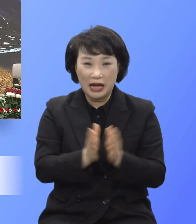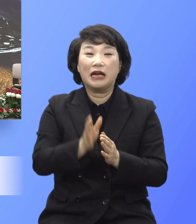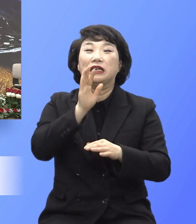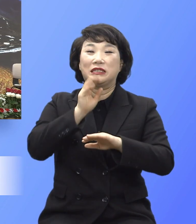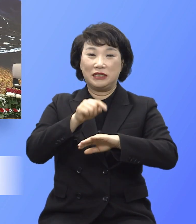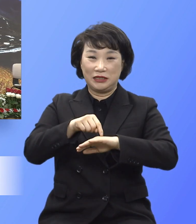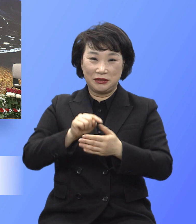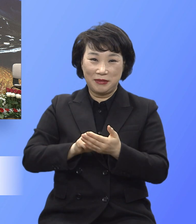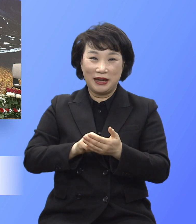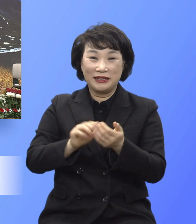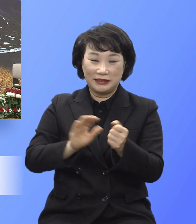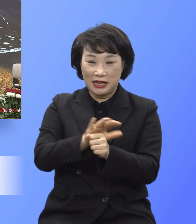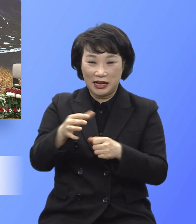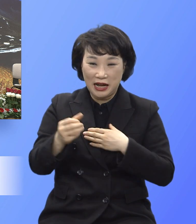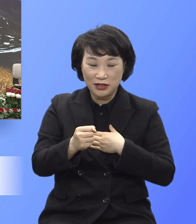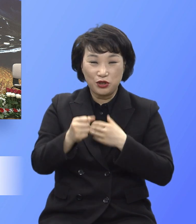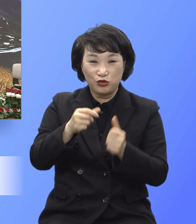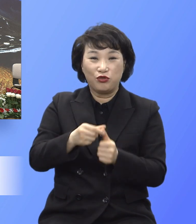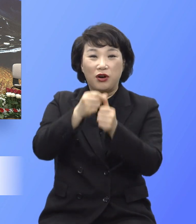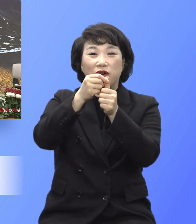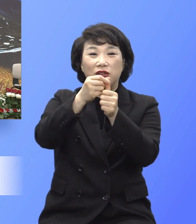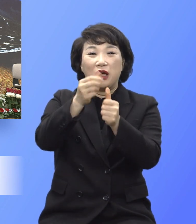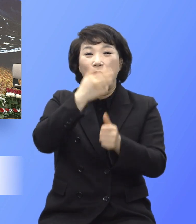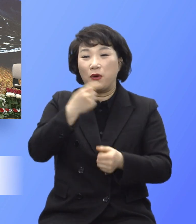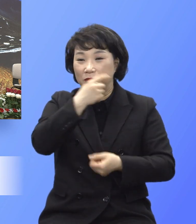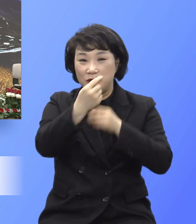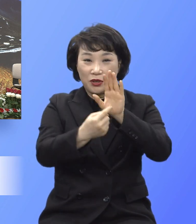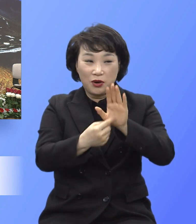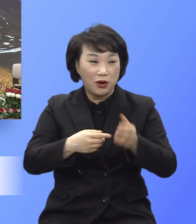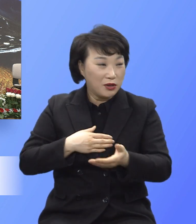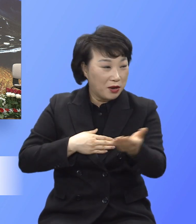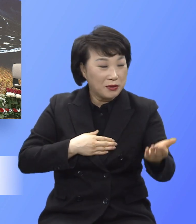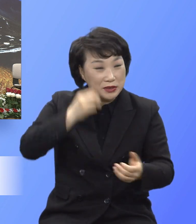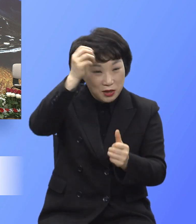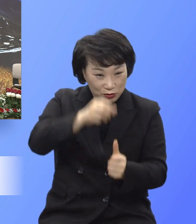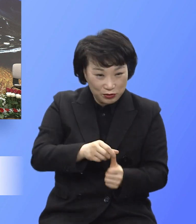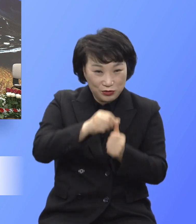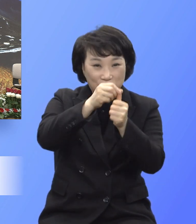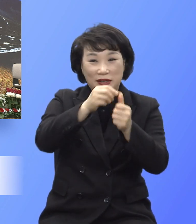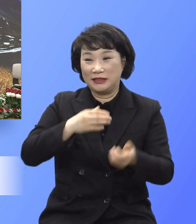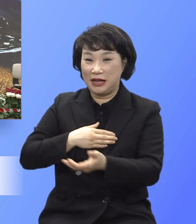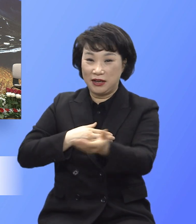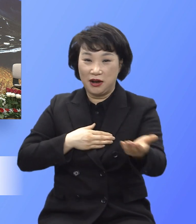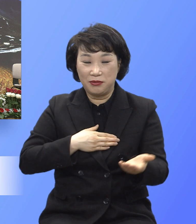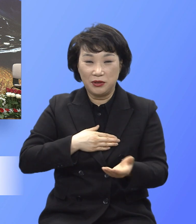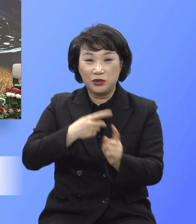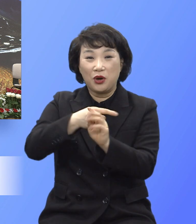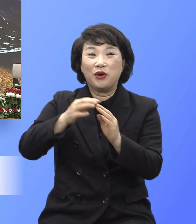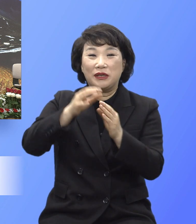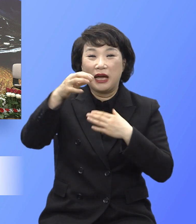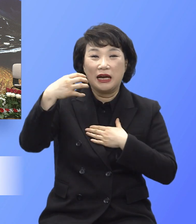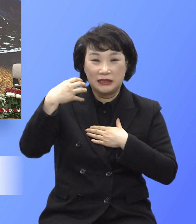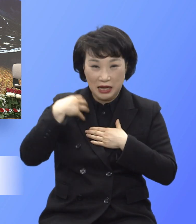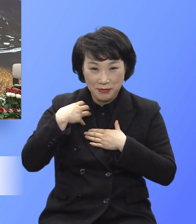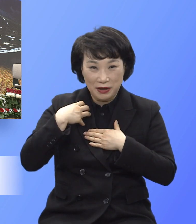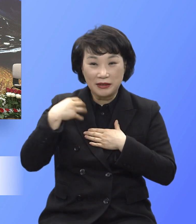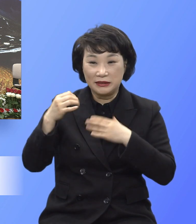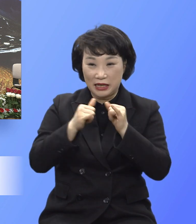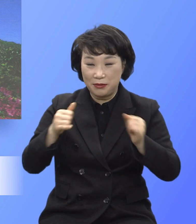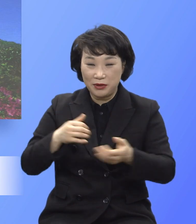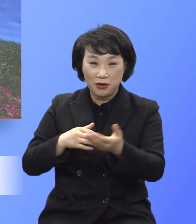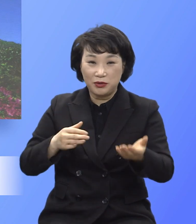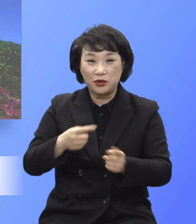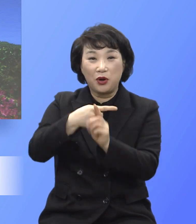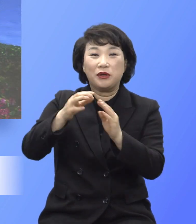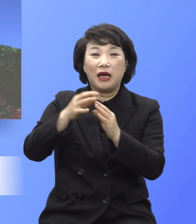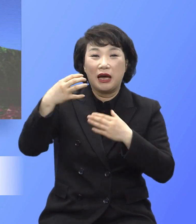진실한 사랑으로 구원의 복음을 증거해서 영혼을 살리는 여러분 교회의 사명 감당자,